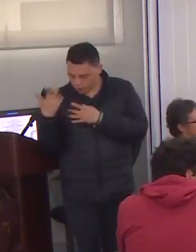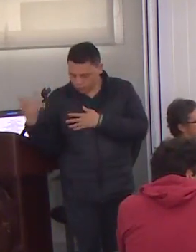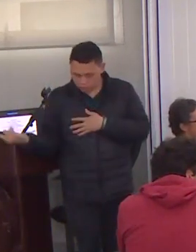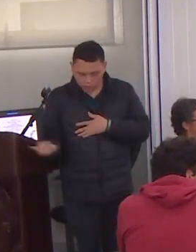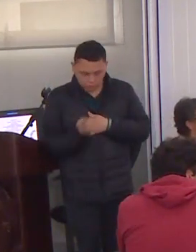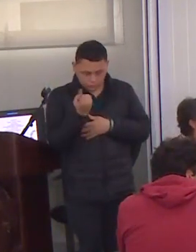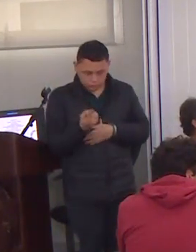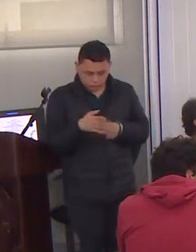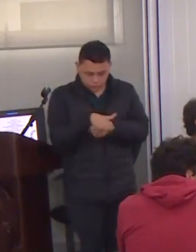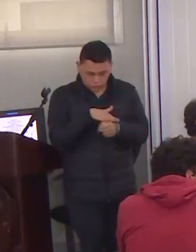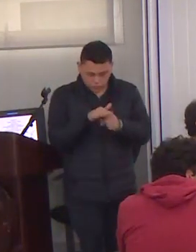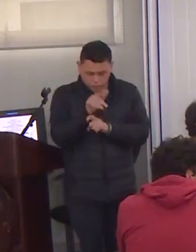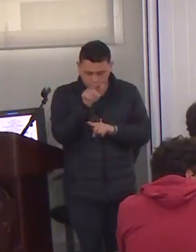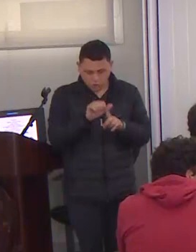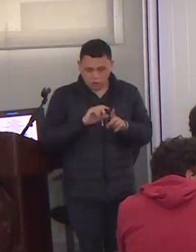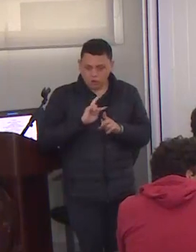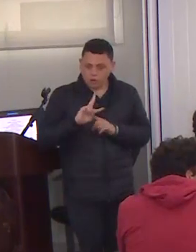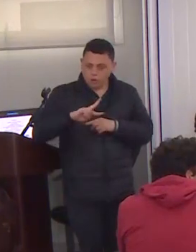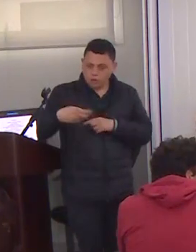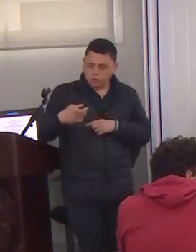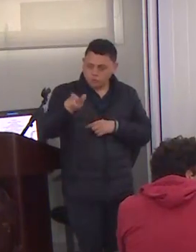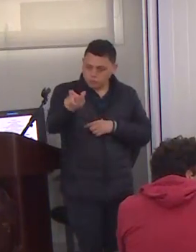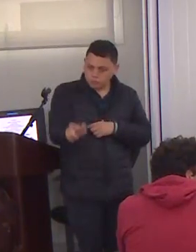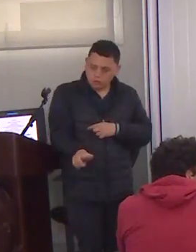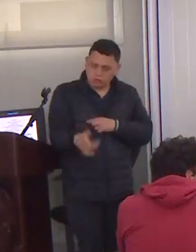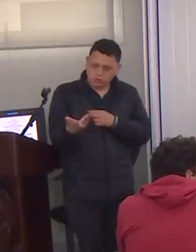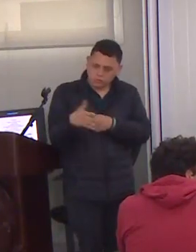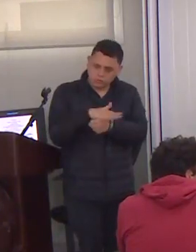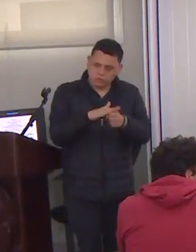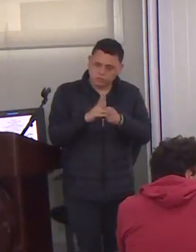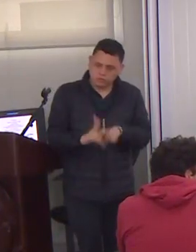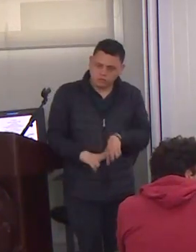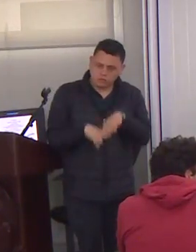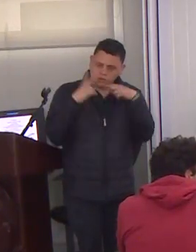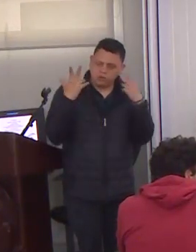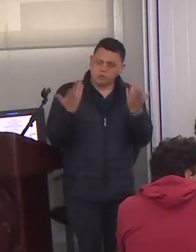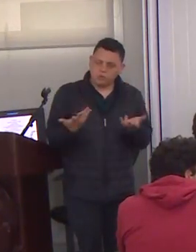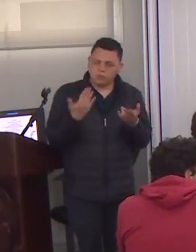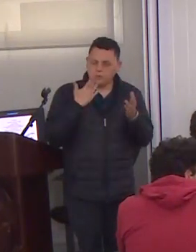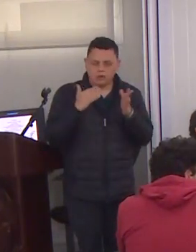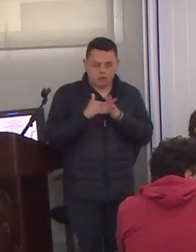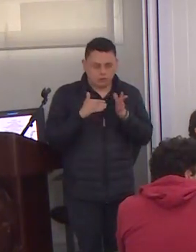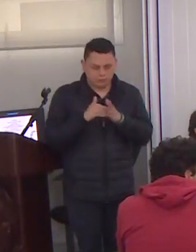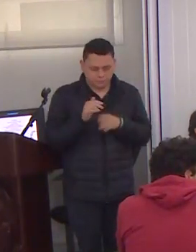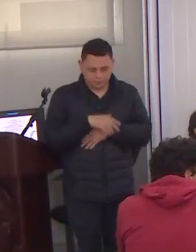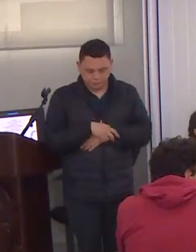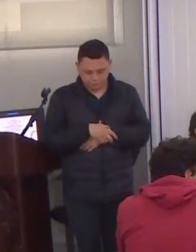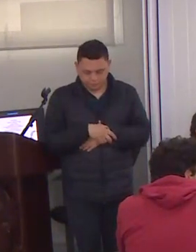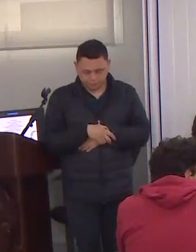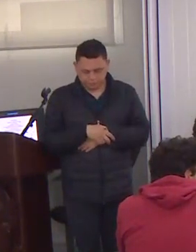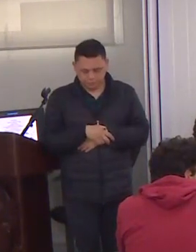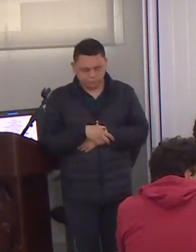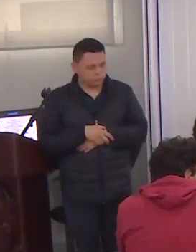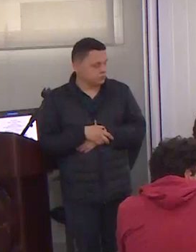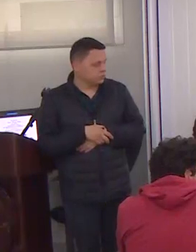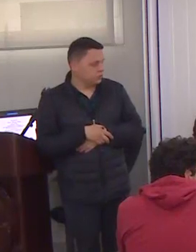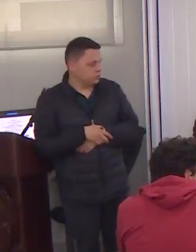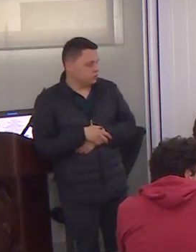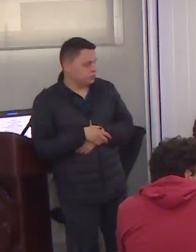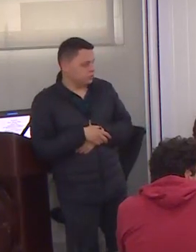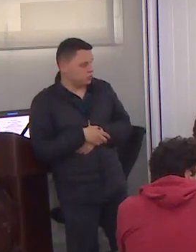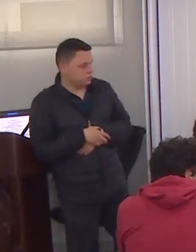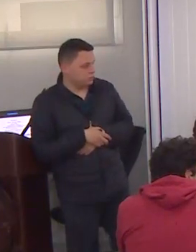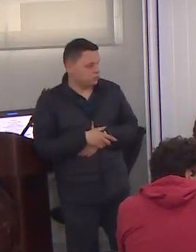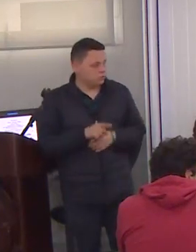situaciones que ha vivido el otro en su historia de vida voy a ejemplificar algo no sucedía la cosa es que me salgo ya